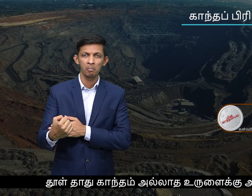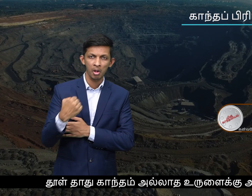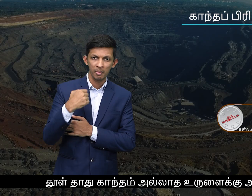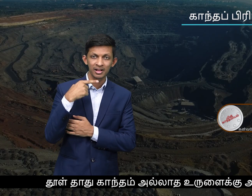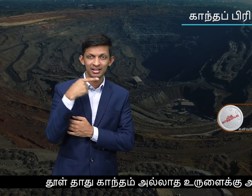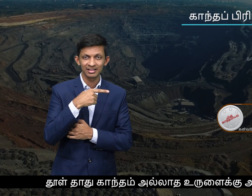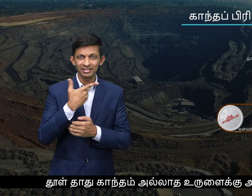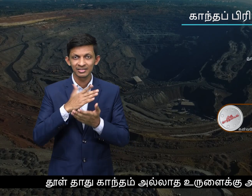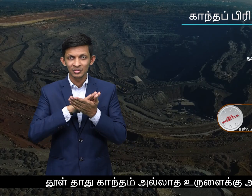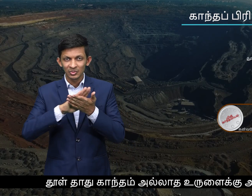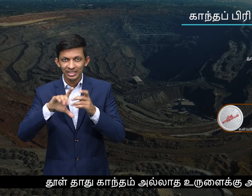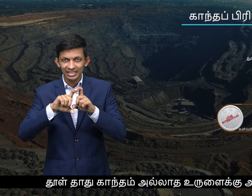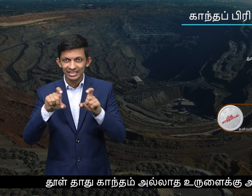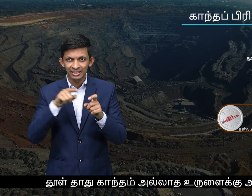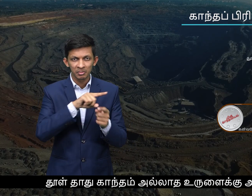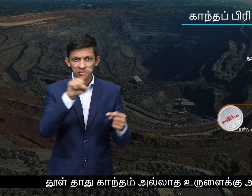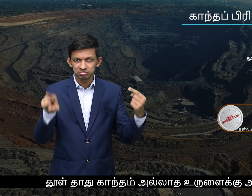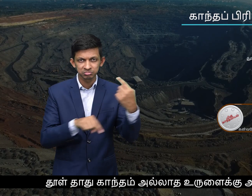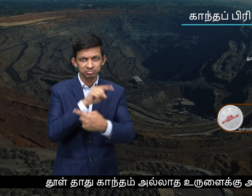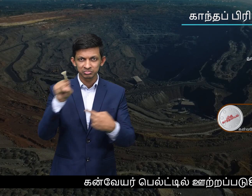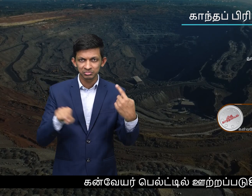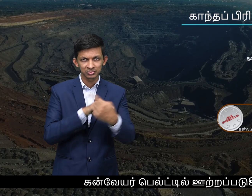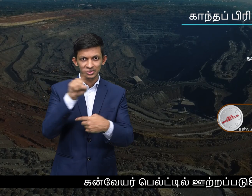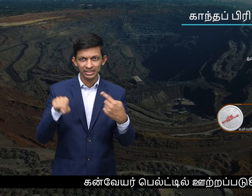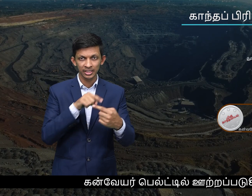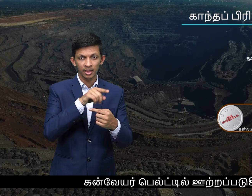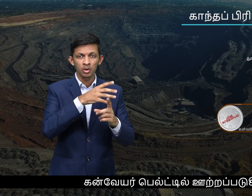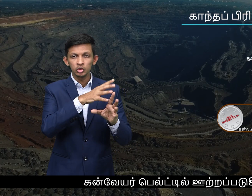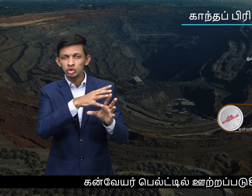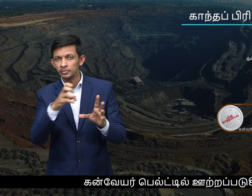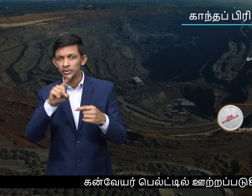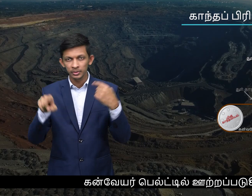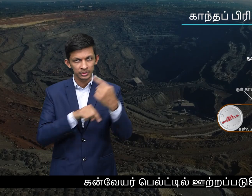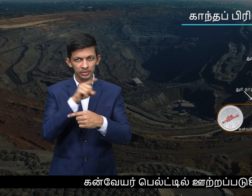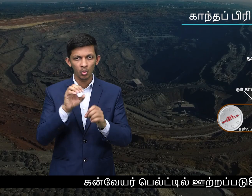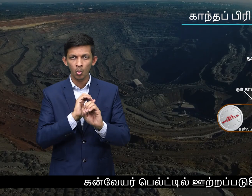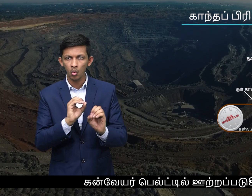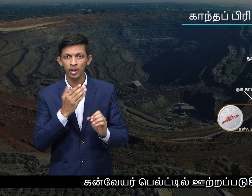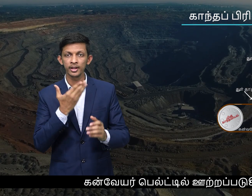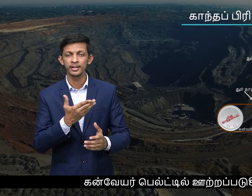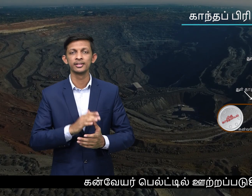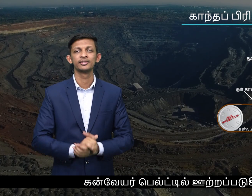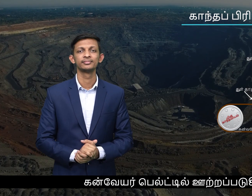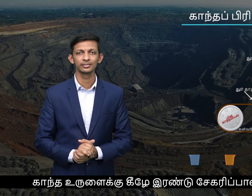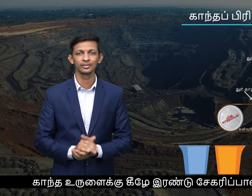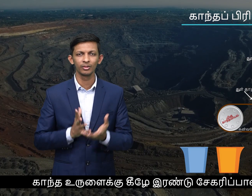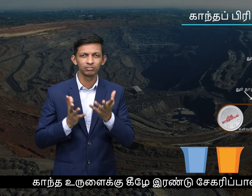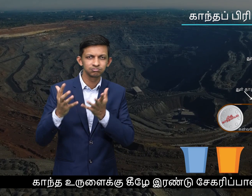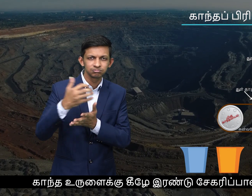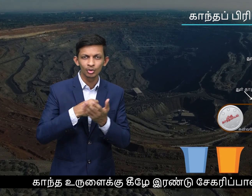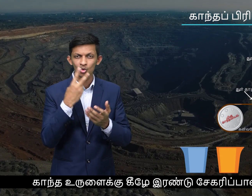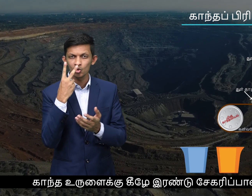தாது காந்தம் தூள் அல்லாத உருளைக்கு அருகில் உள்ள கன்வேயர் பெல்ட்டில் ஊற்றப்படுகிறது.